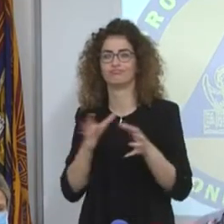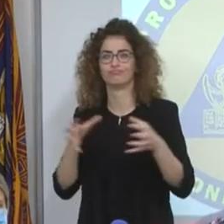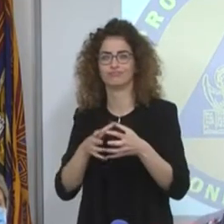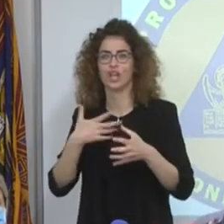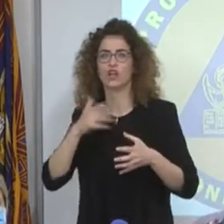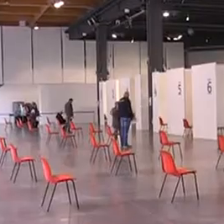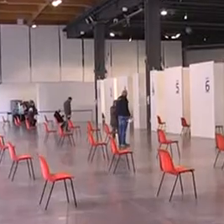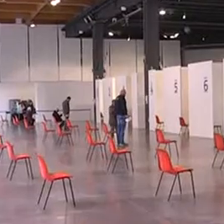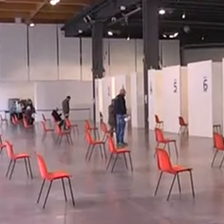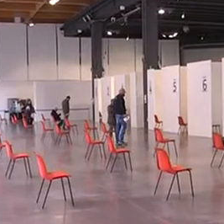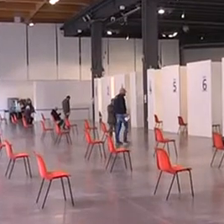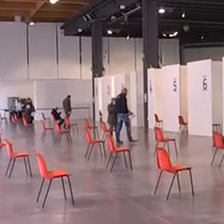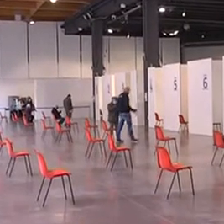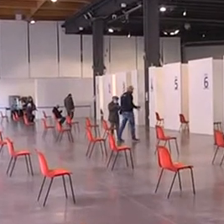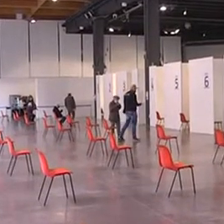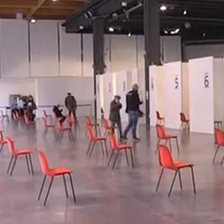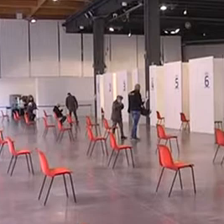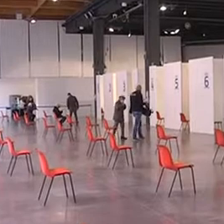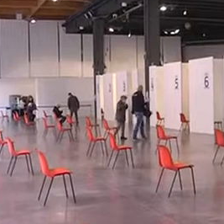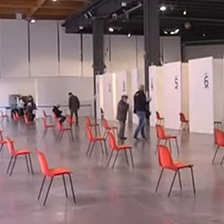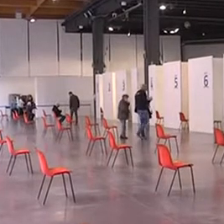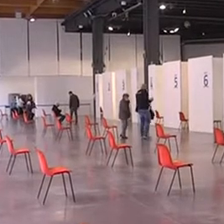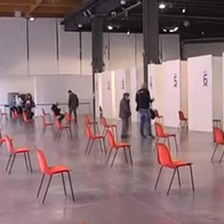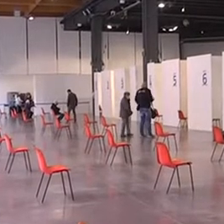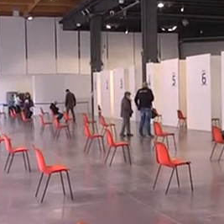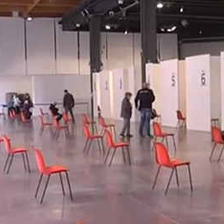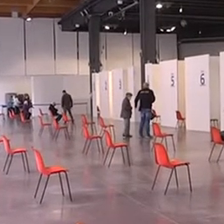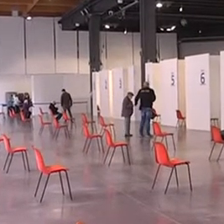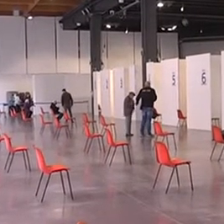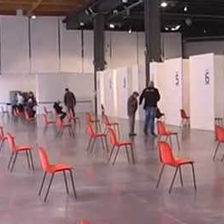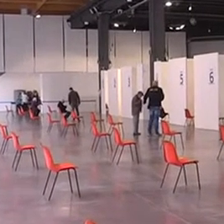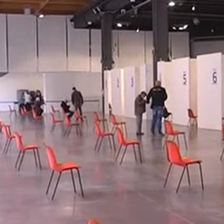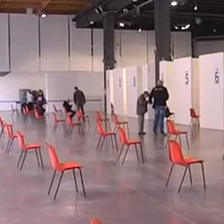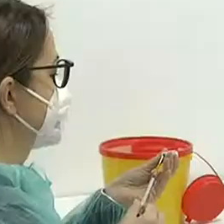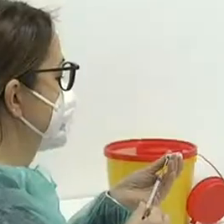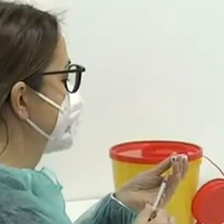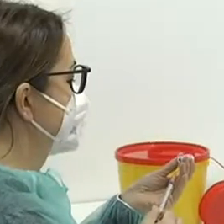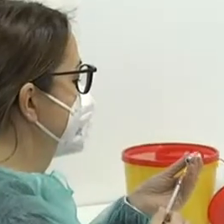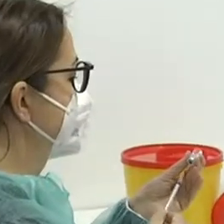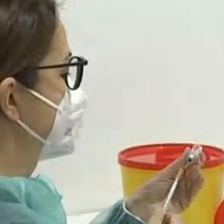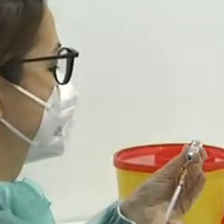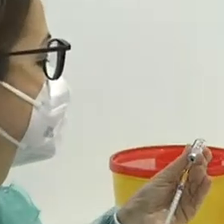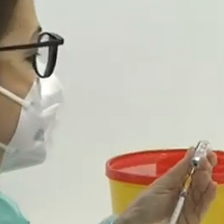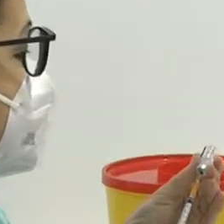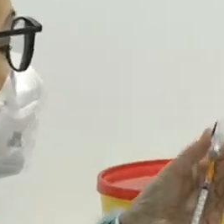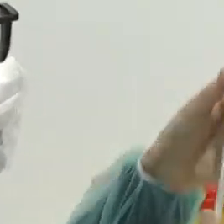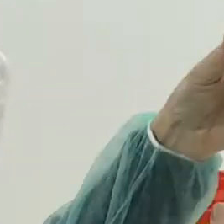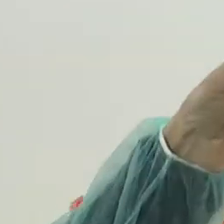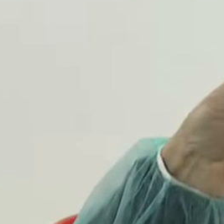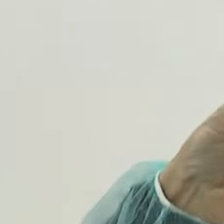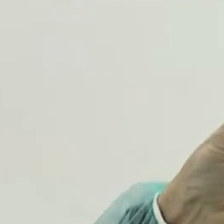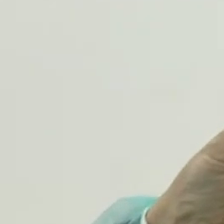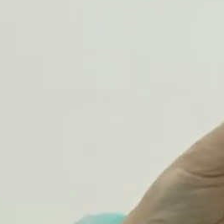metà maggio. Intanto entro 10 giorni sarà operativa l'app per la prenotazione dei vaccini, che potrebbe diventare una vera e